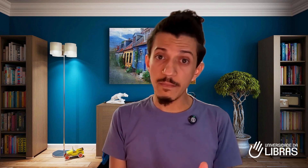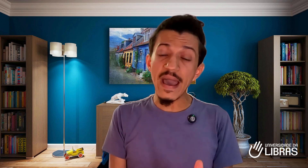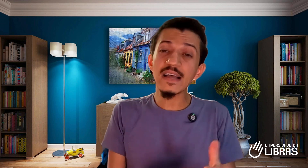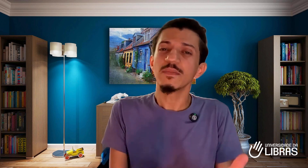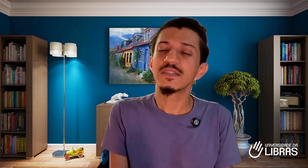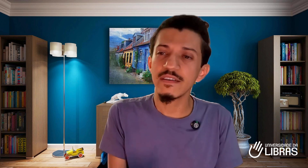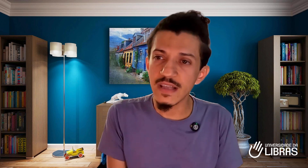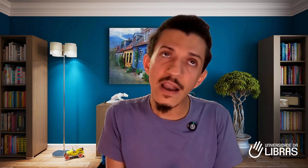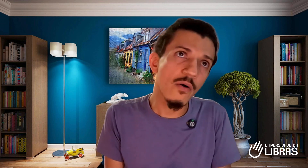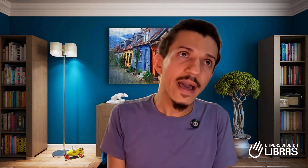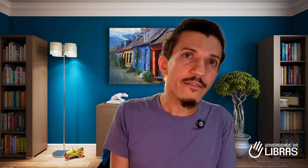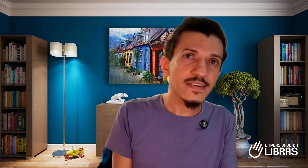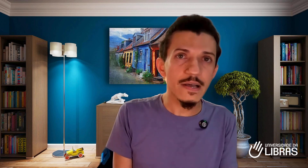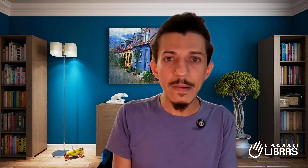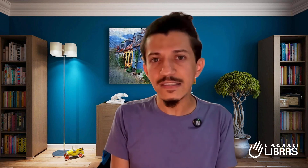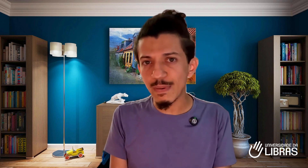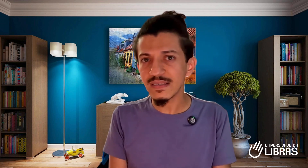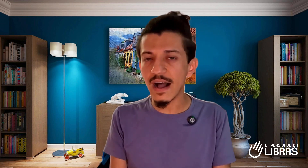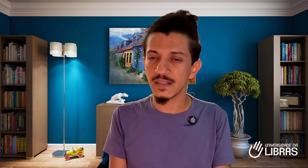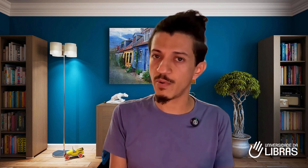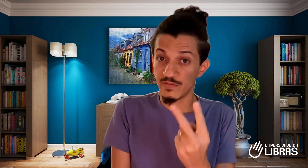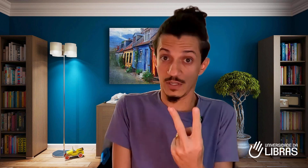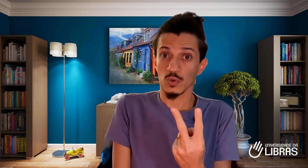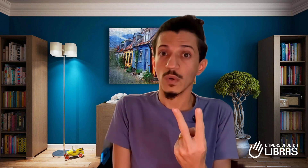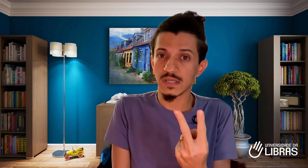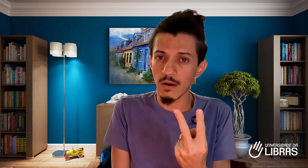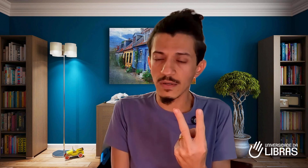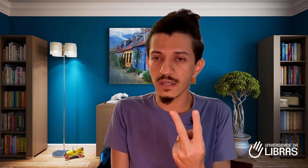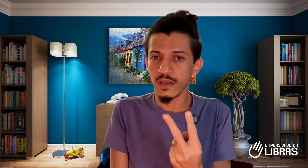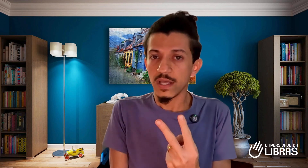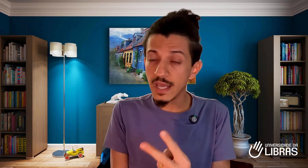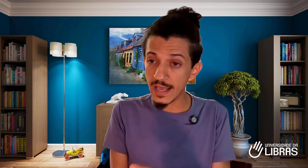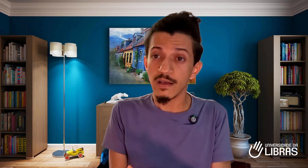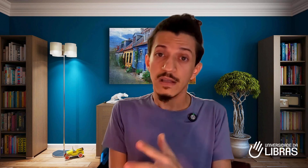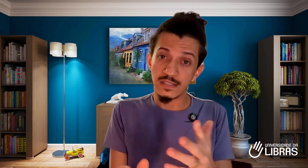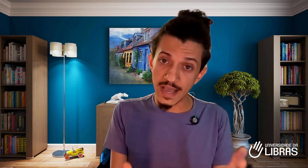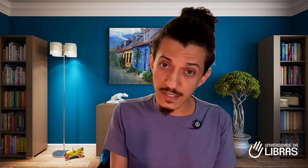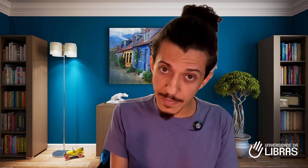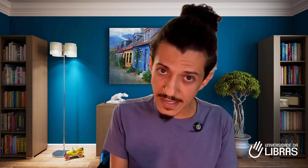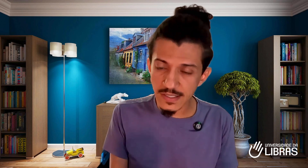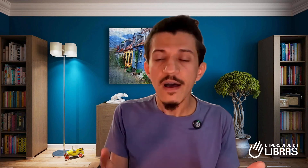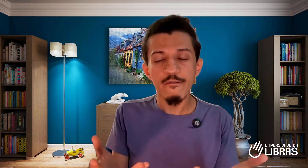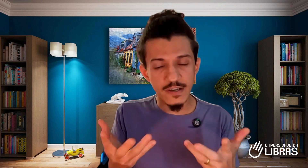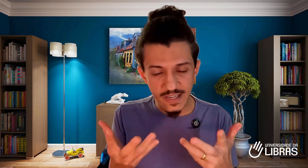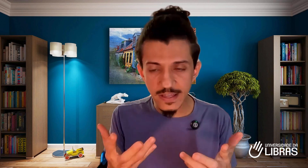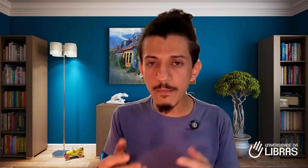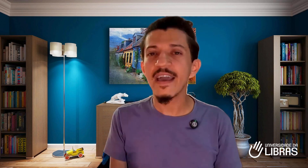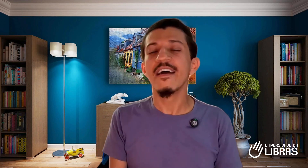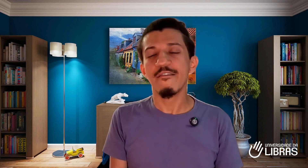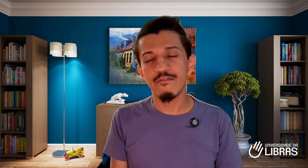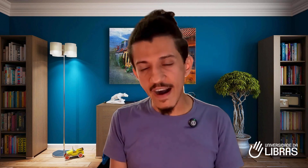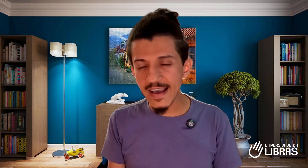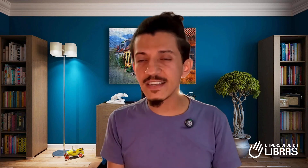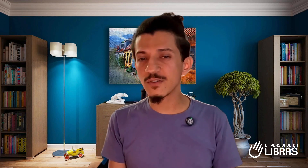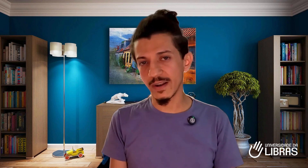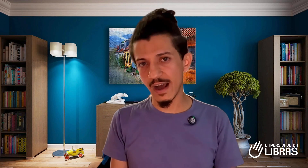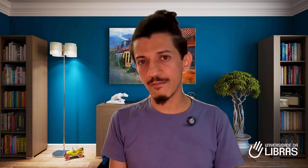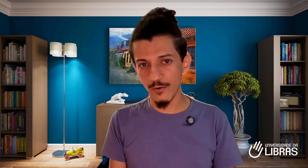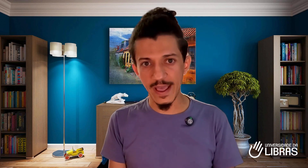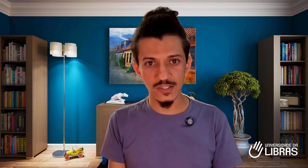mesmo assim, não, eu quero fazer mais espaçado, você pode fazer 2 aulas e em 6 meses você também vai se tornar fluente em